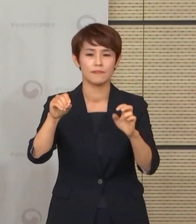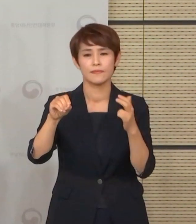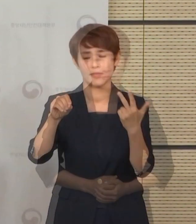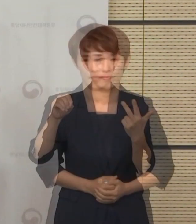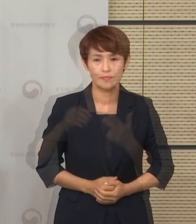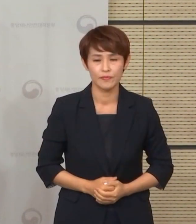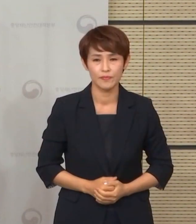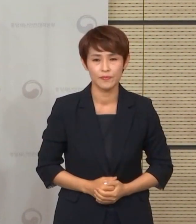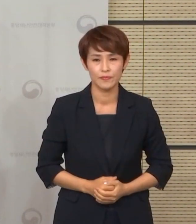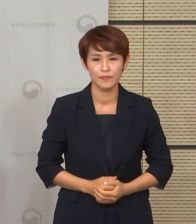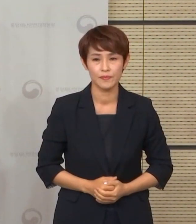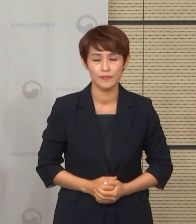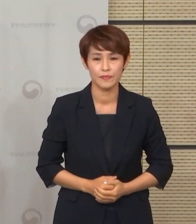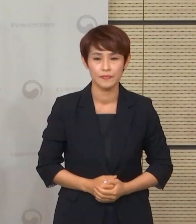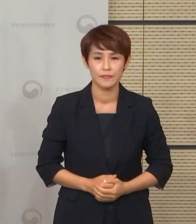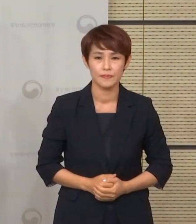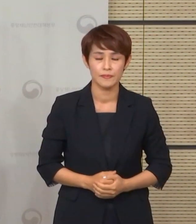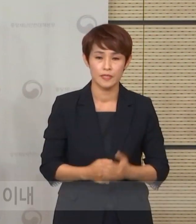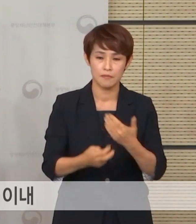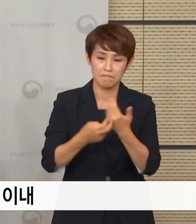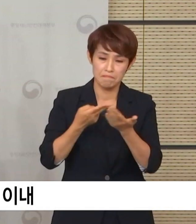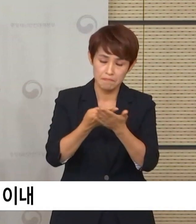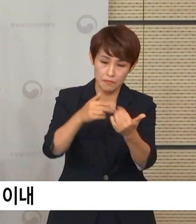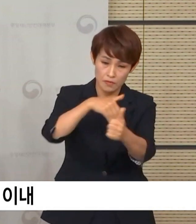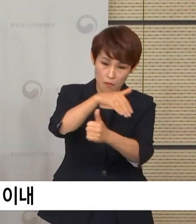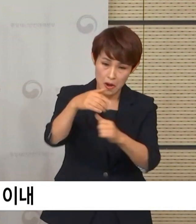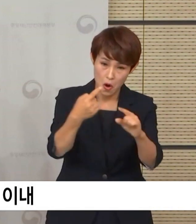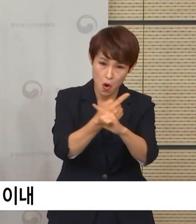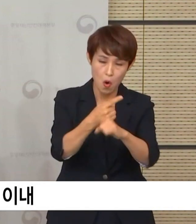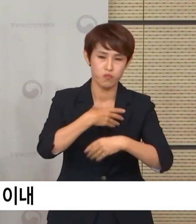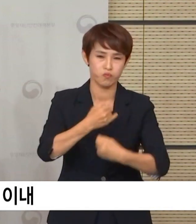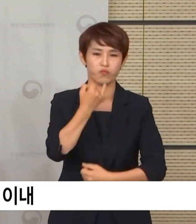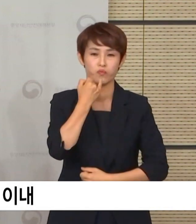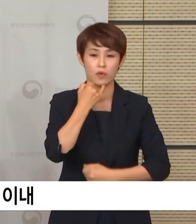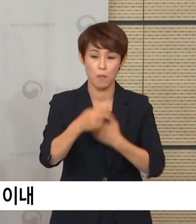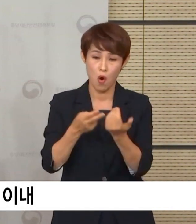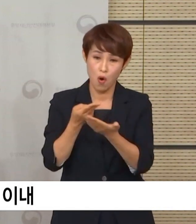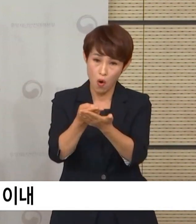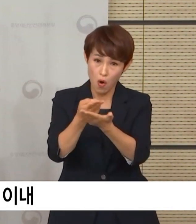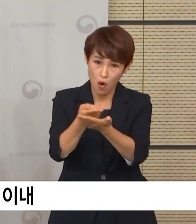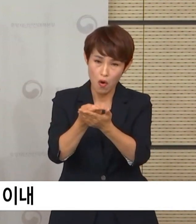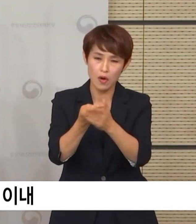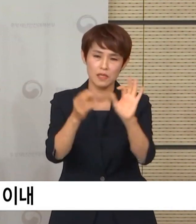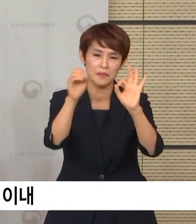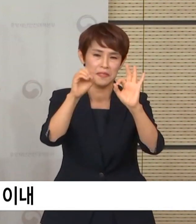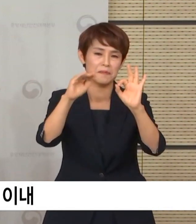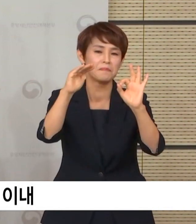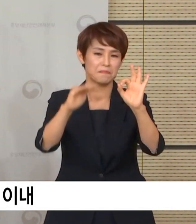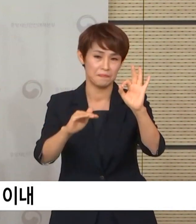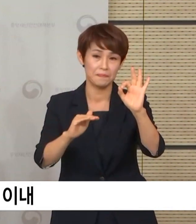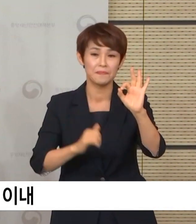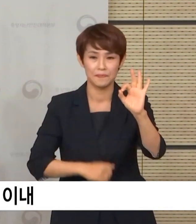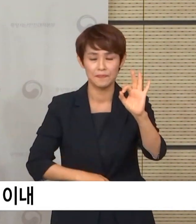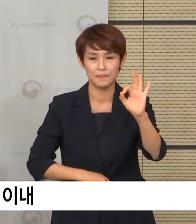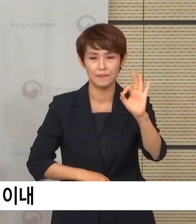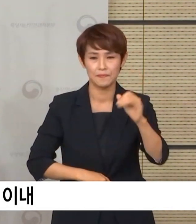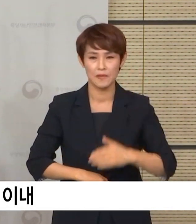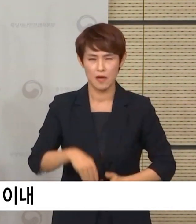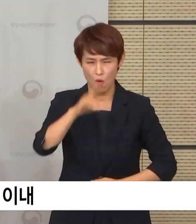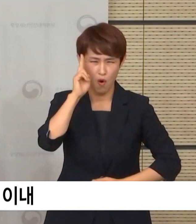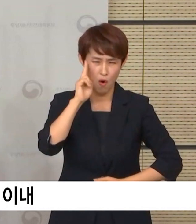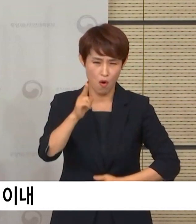입니다 의료 대응 상황은 안정적입니다 영상 가동률은 모두 10% 이내인 상황으로